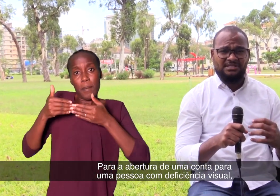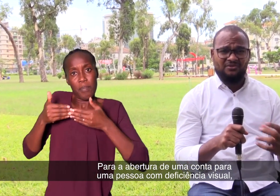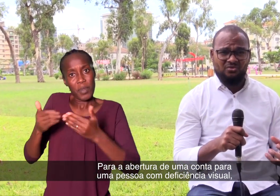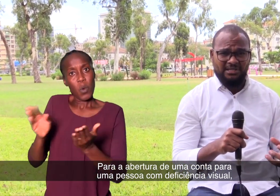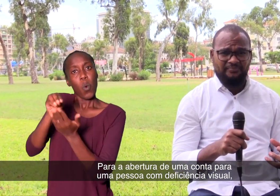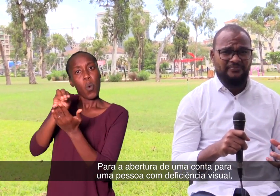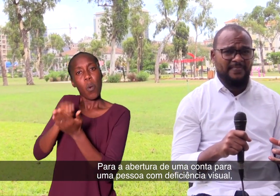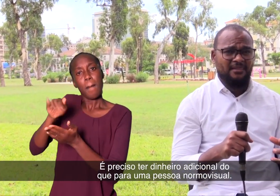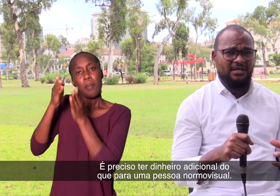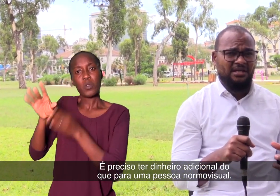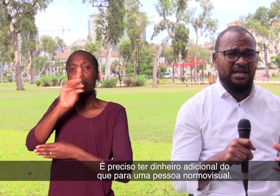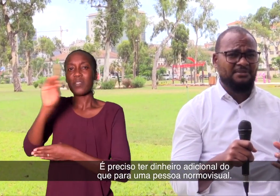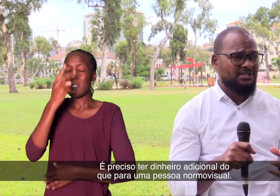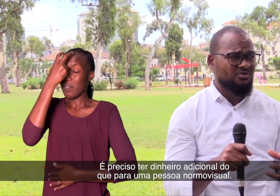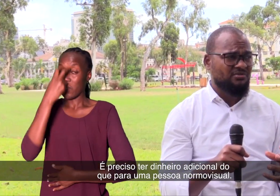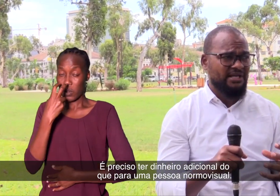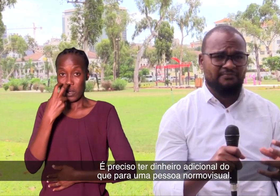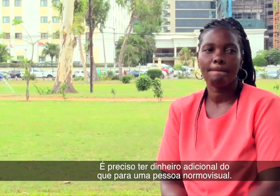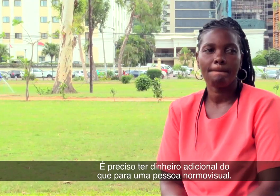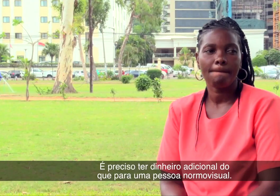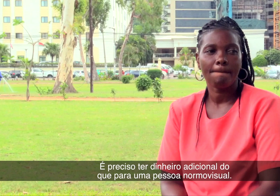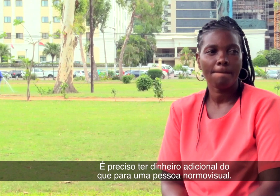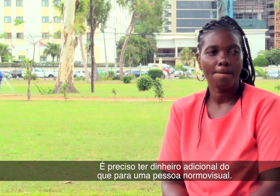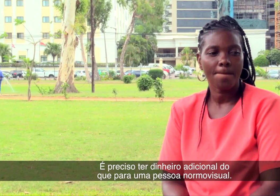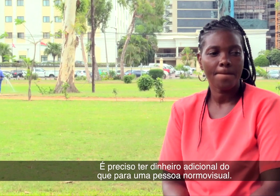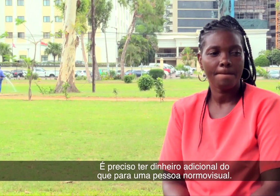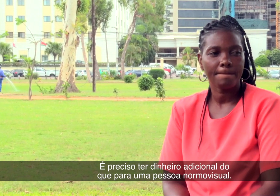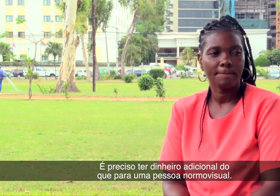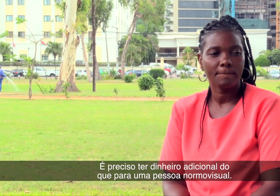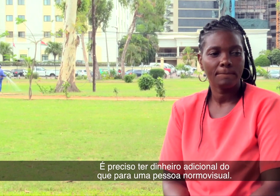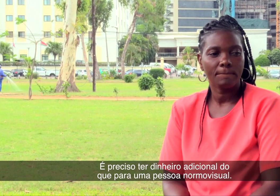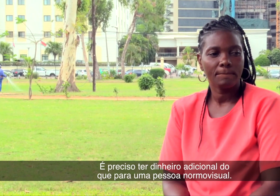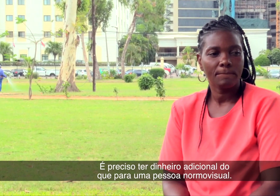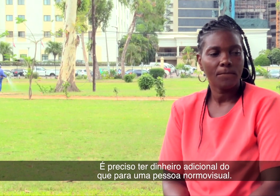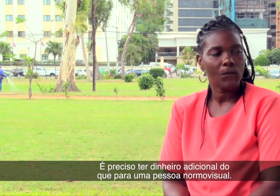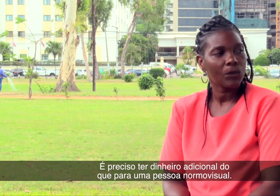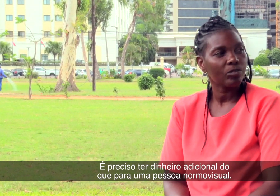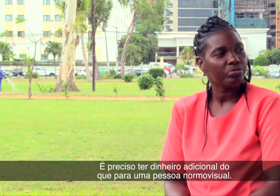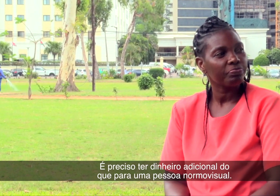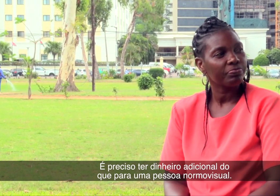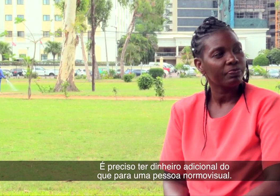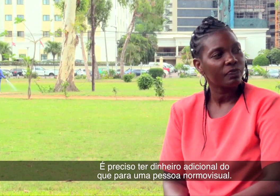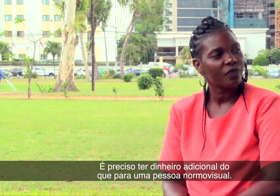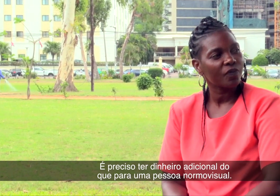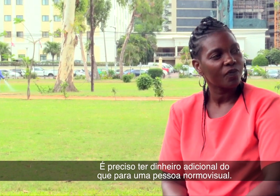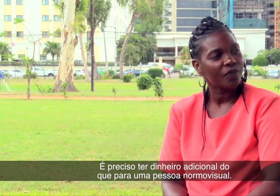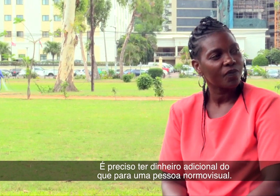pessoa com deficiência visual, é preciso ter dinheiro adicional do que para uma pessoa